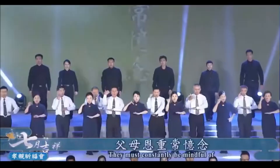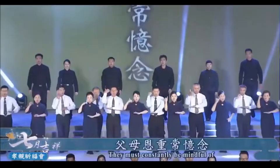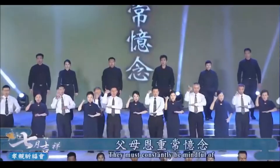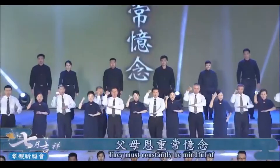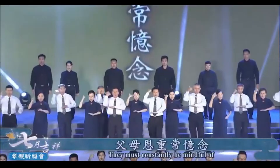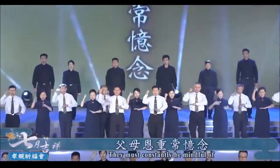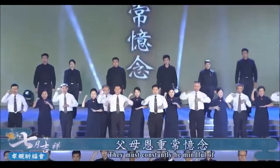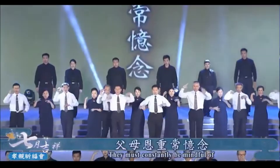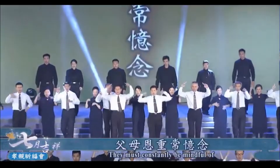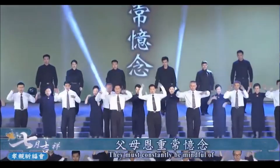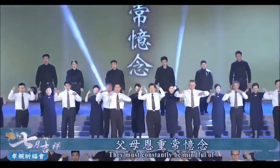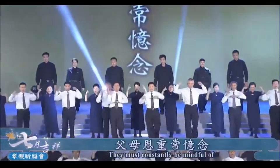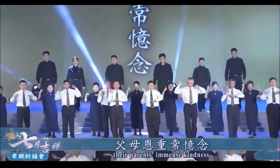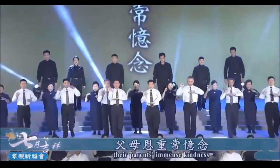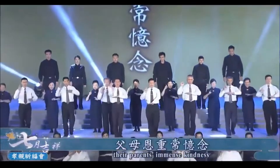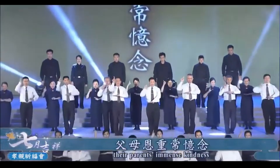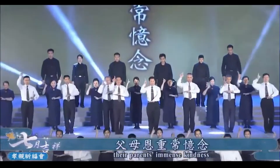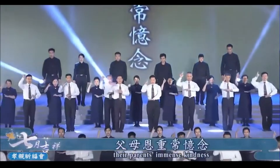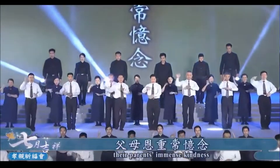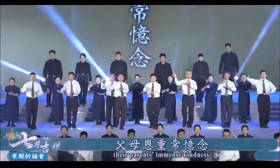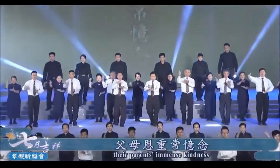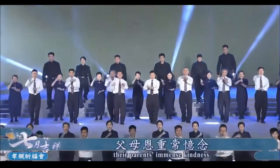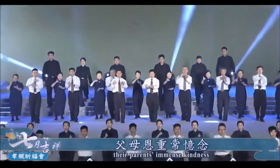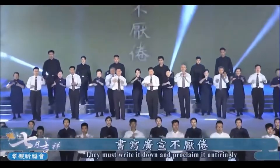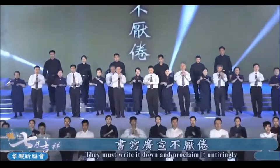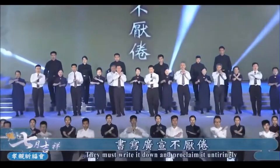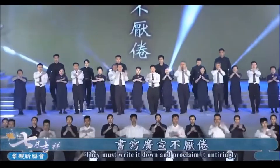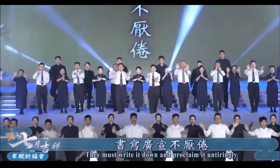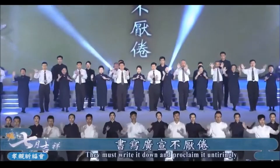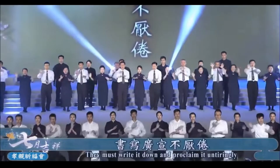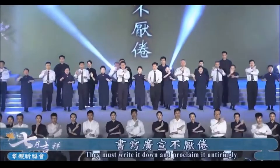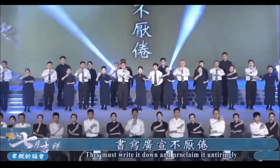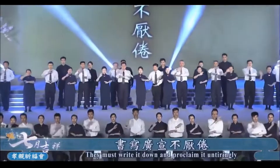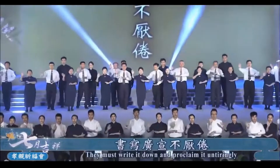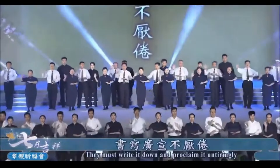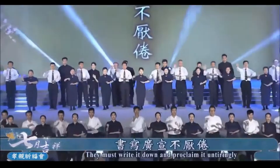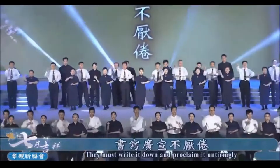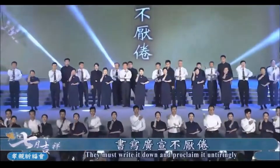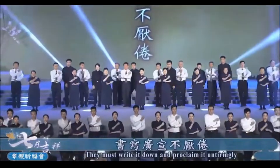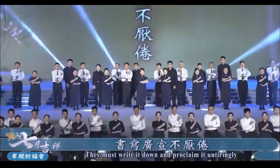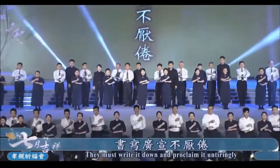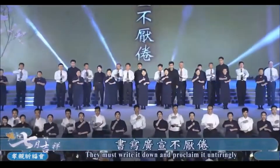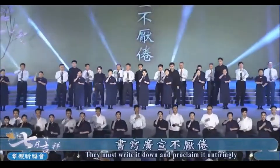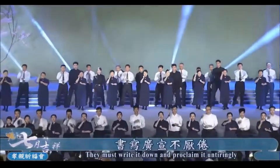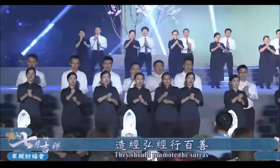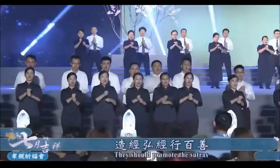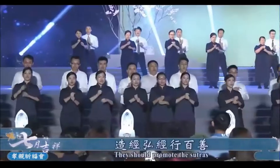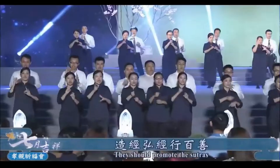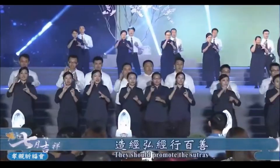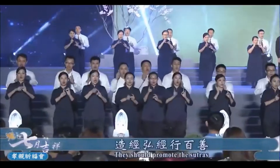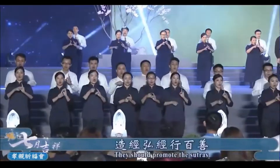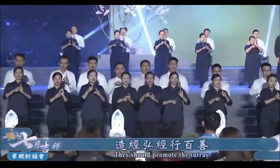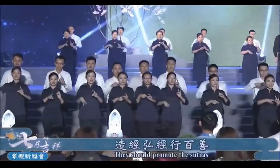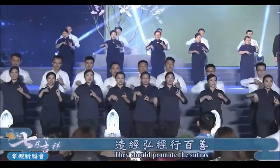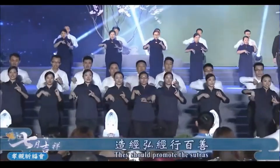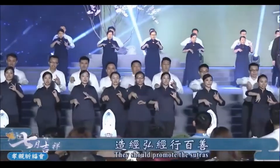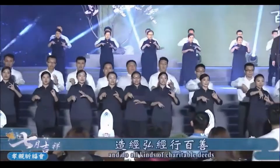母恩重常一念，书写光宣不厌倦，早尽红尽心